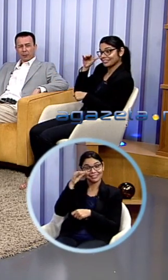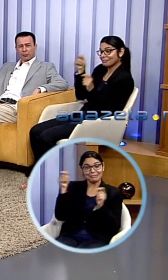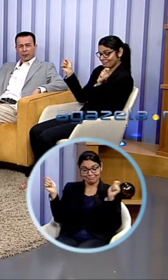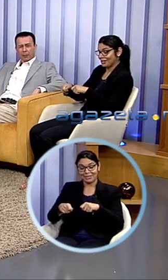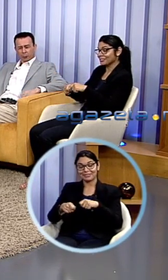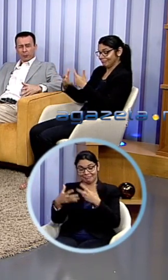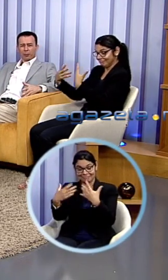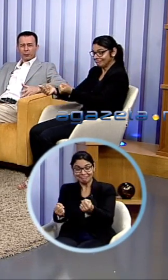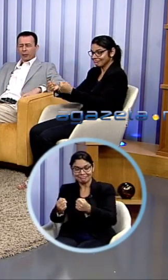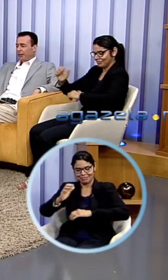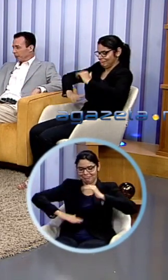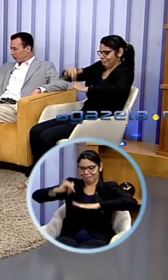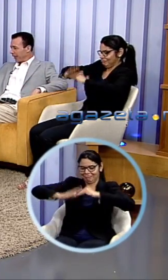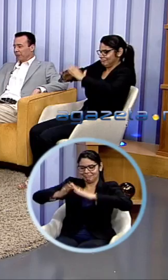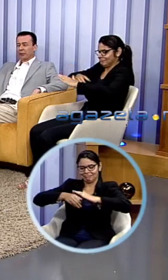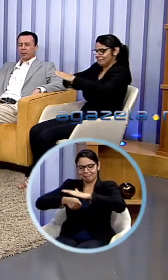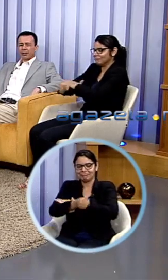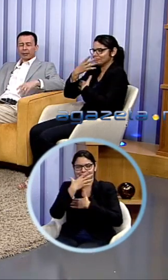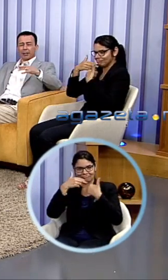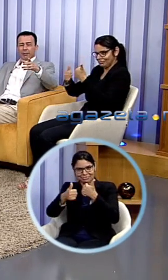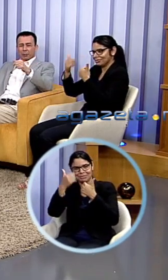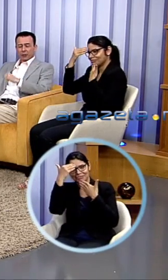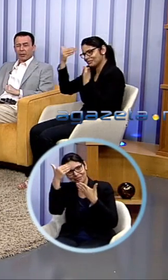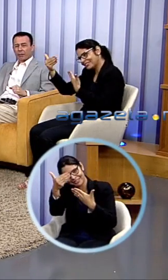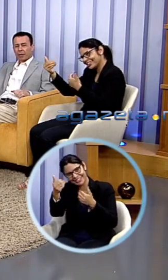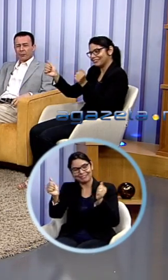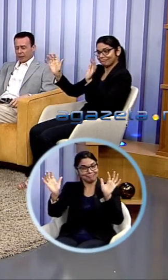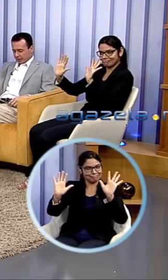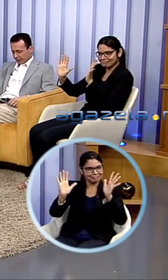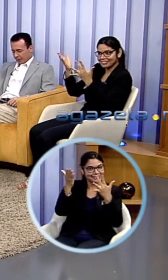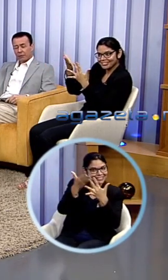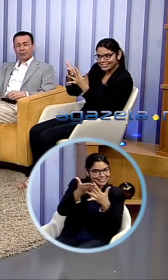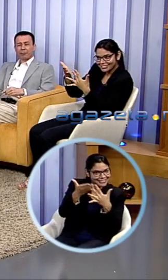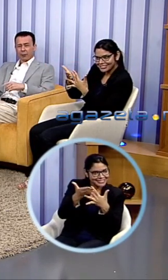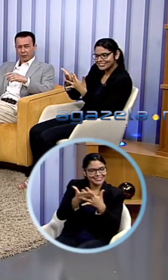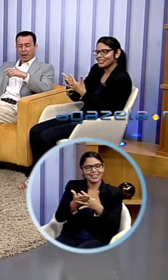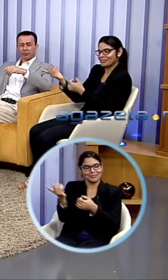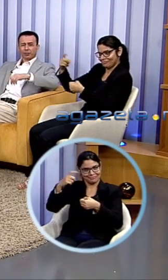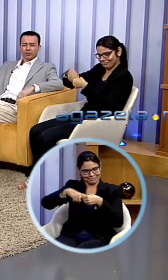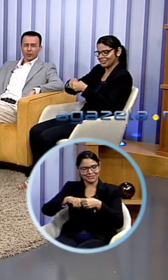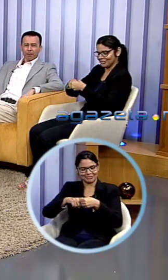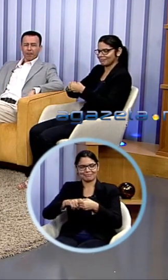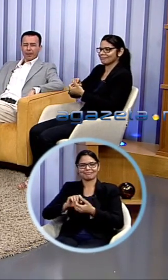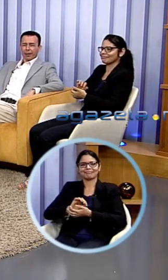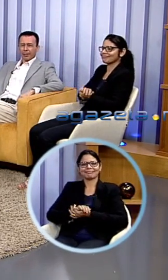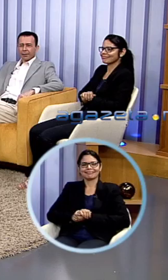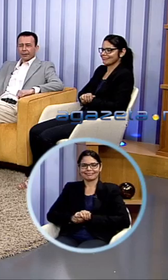carreira profissional muito promissora muito obrigado Mais Uma Vez vamos fazer o intervalo Gazeta entrevista volta